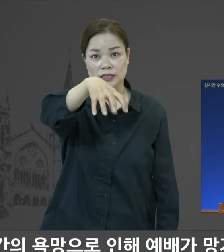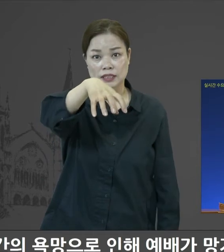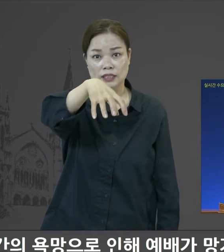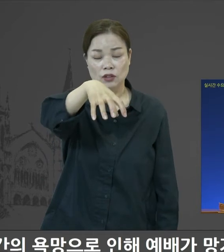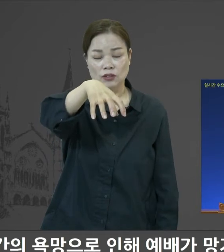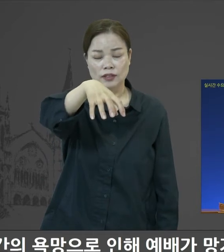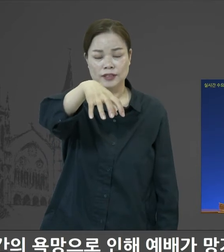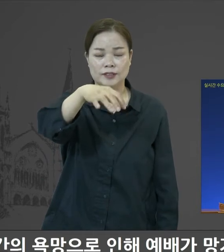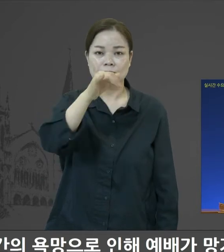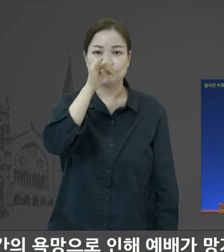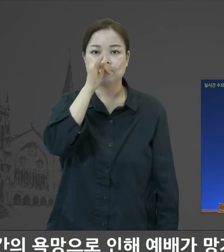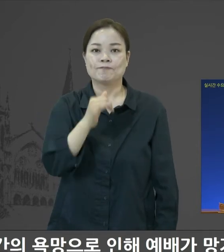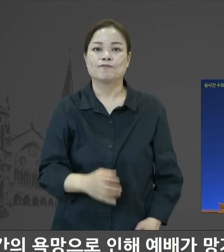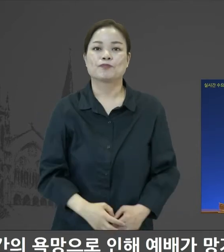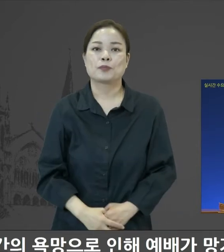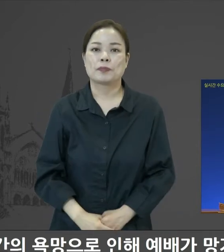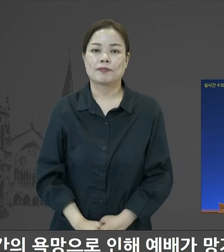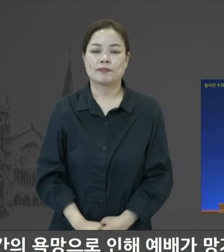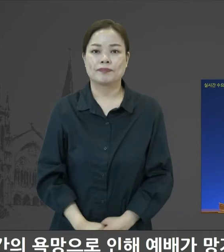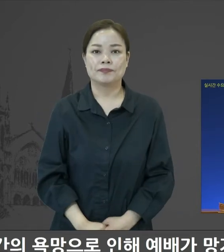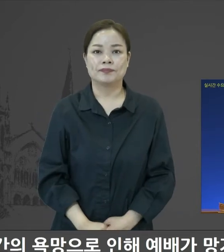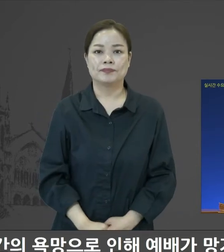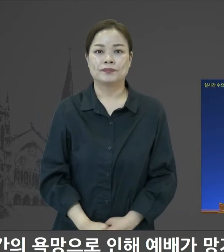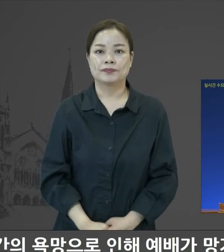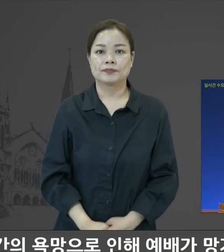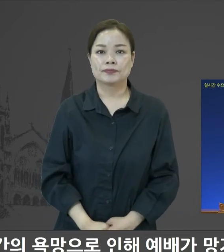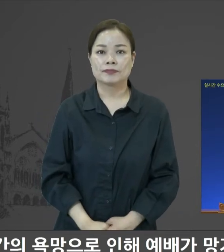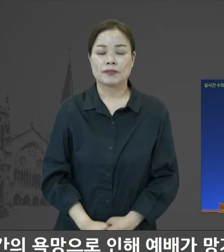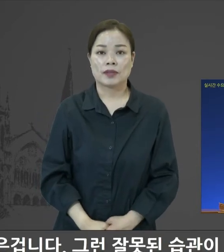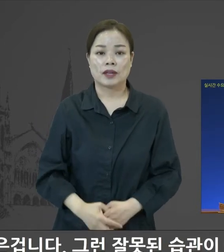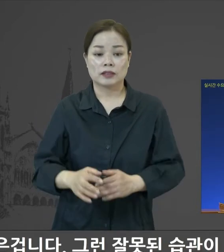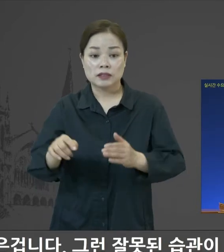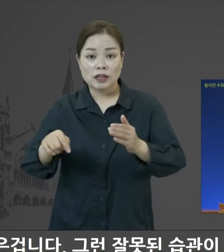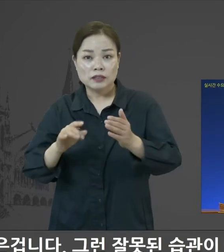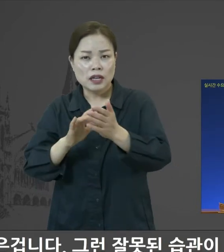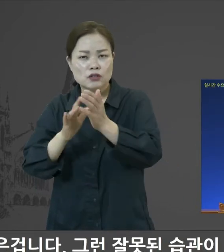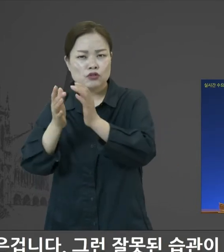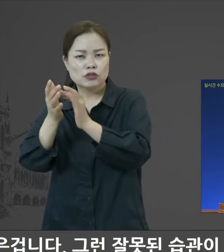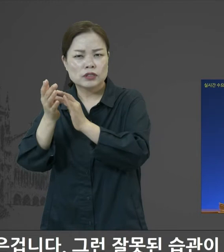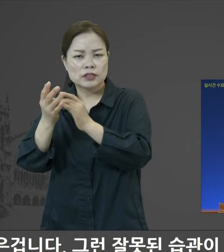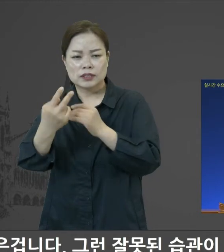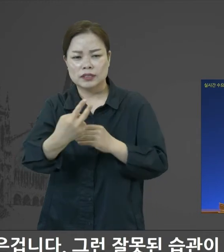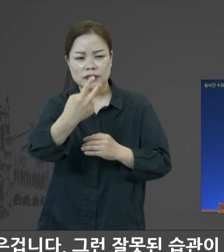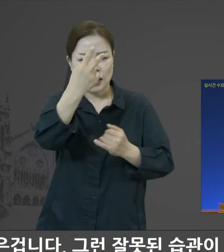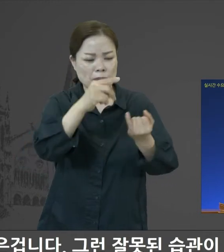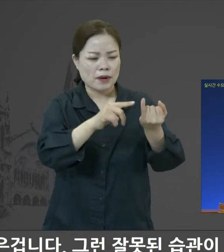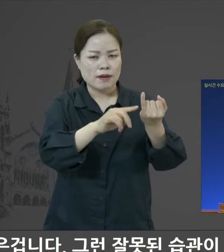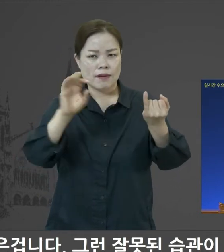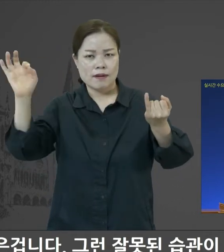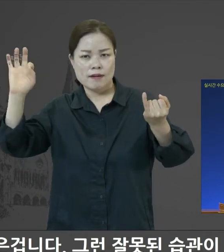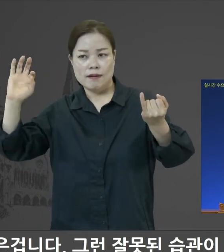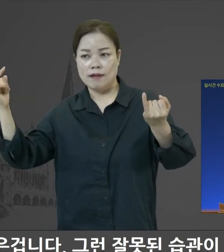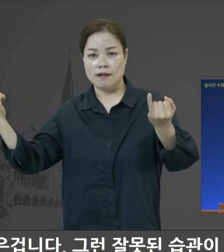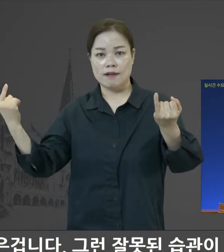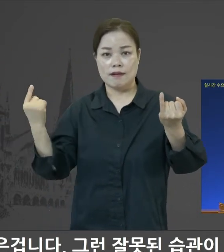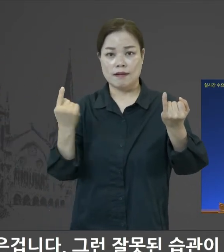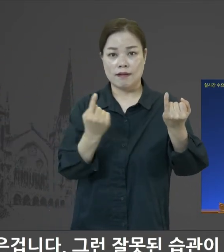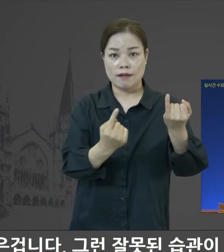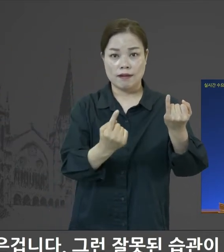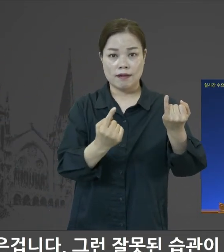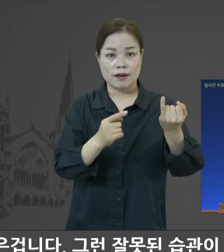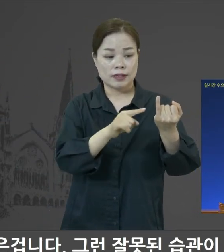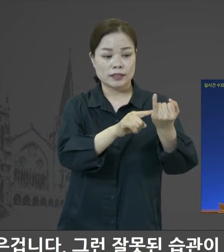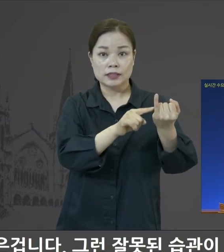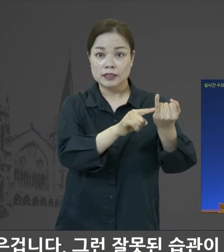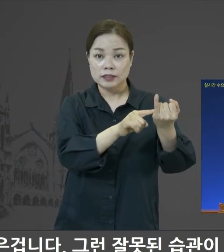내려오고 있었던 것입니다. 그런 가운데 예수님께서 사마리아 여인을 찾아오십니다.